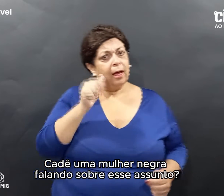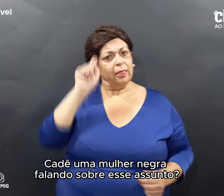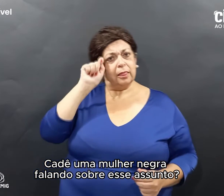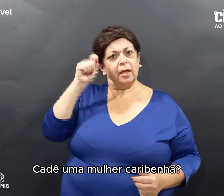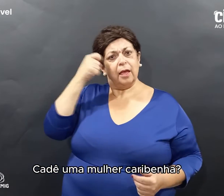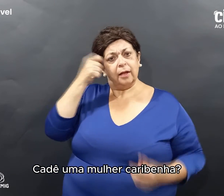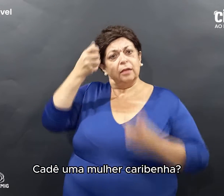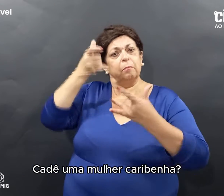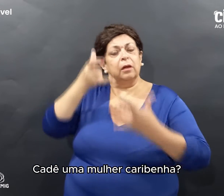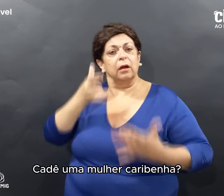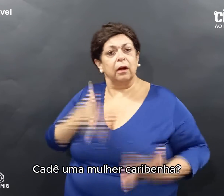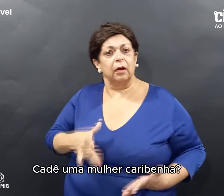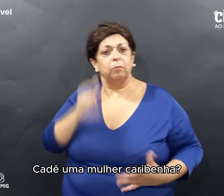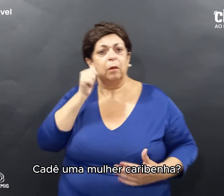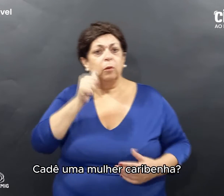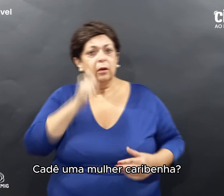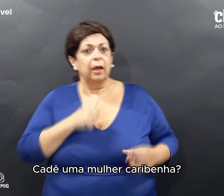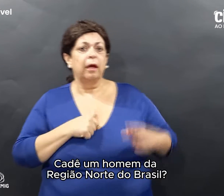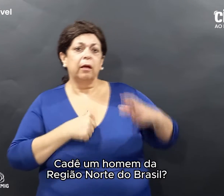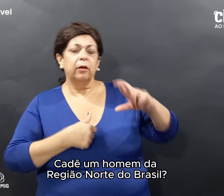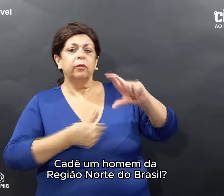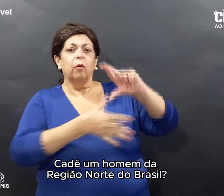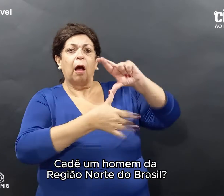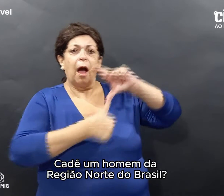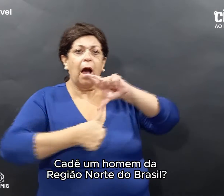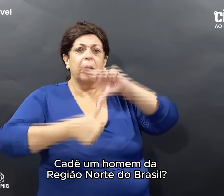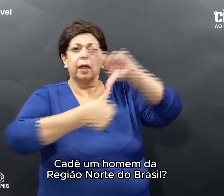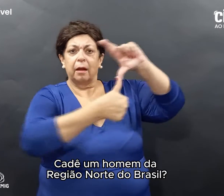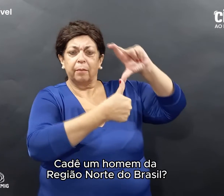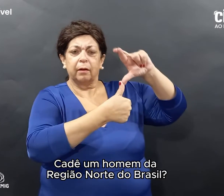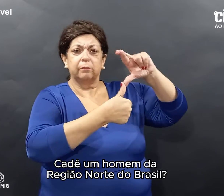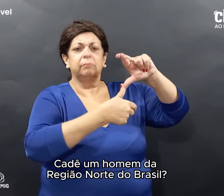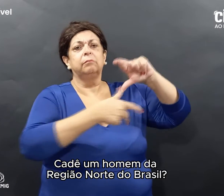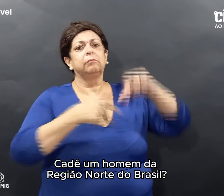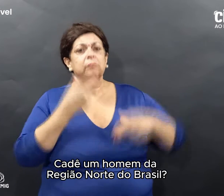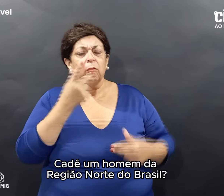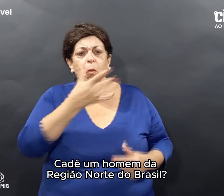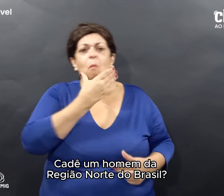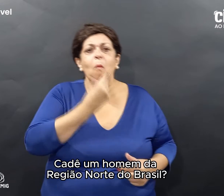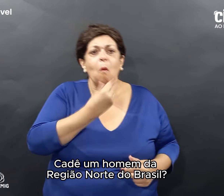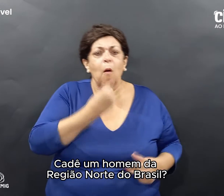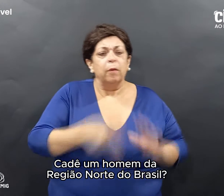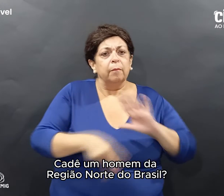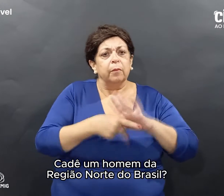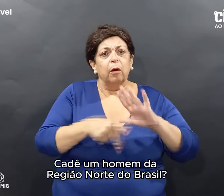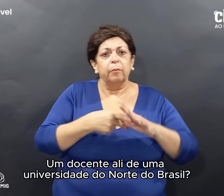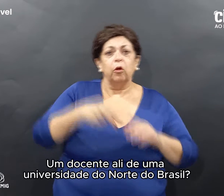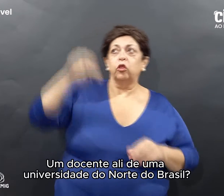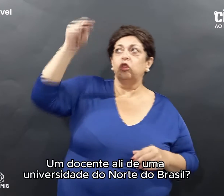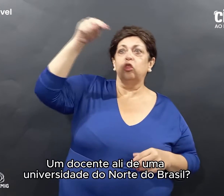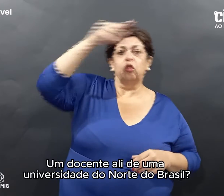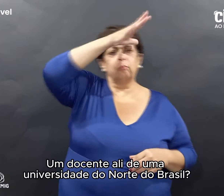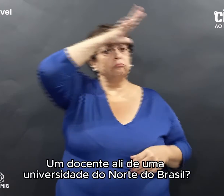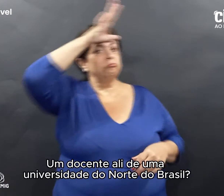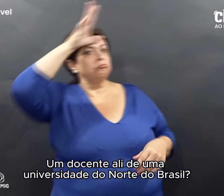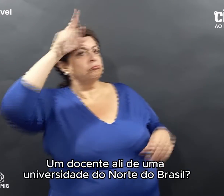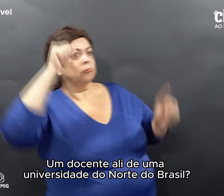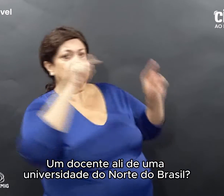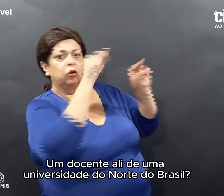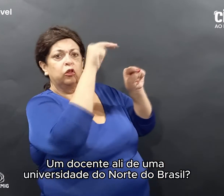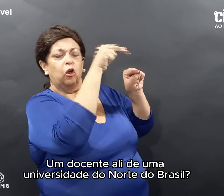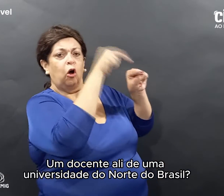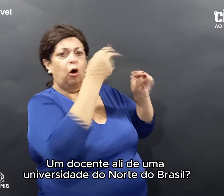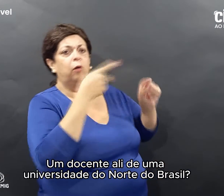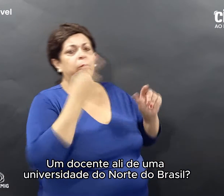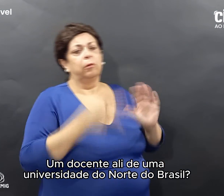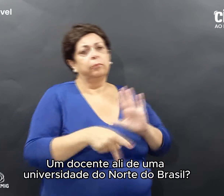falando sobre esse assunto? Cadê uma mulher caribenha? Né? Cadê um homem da região norte do Brasil, né? Um docente ali, né? De